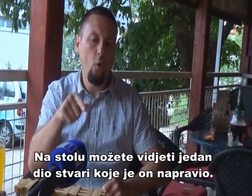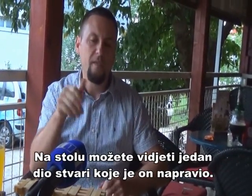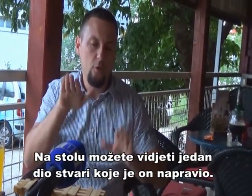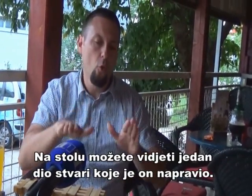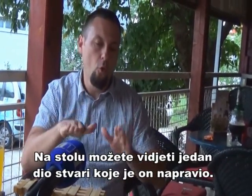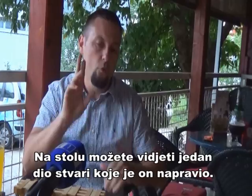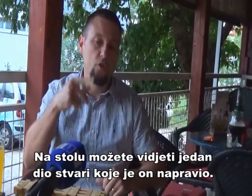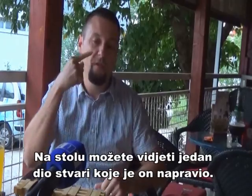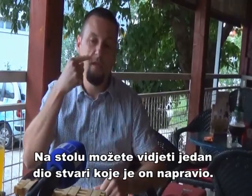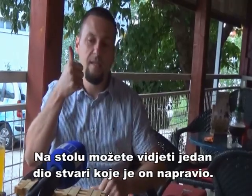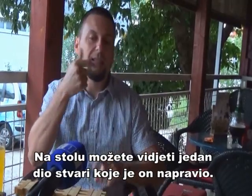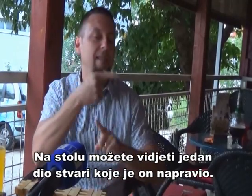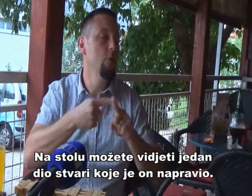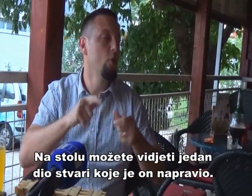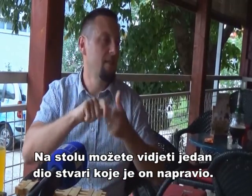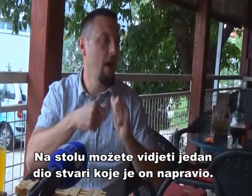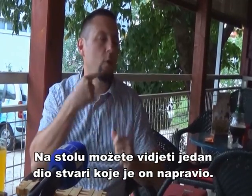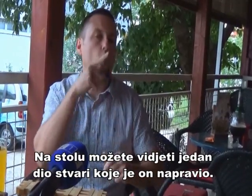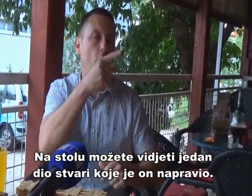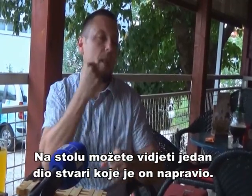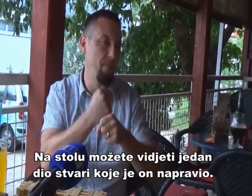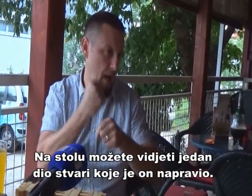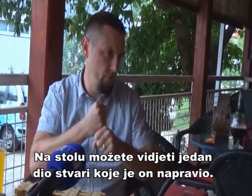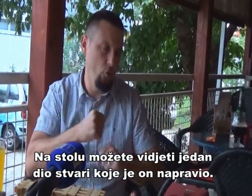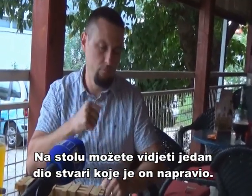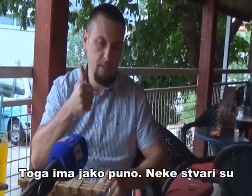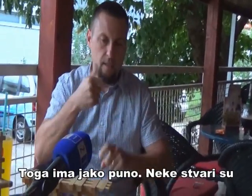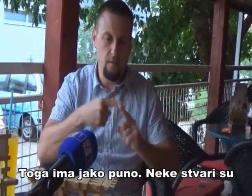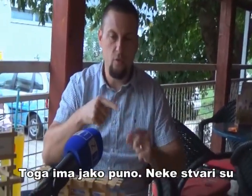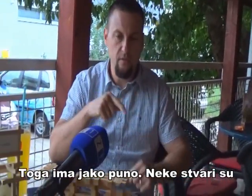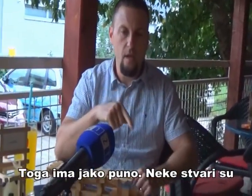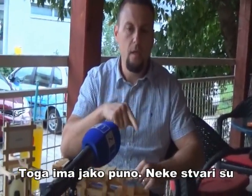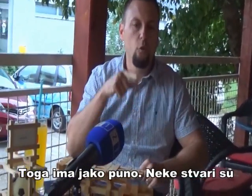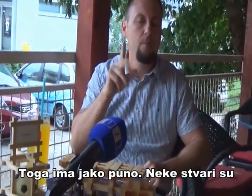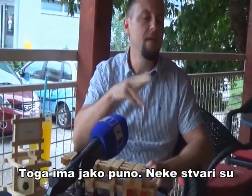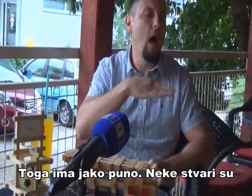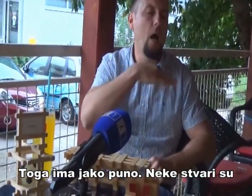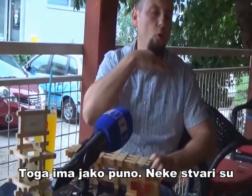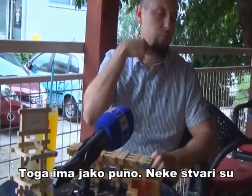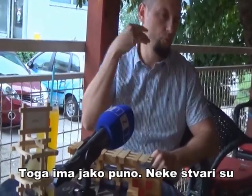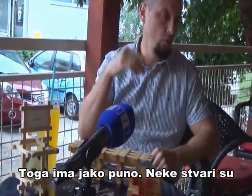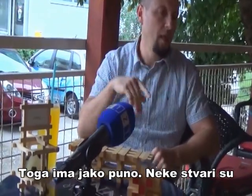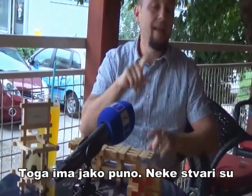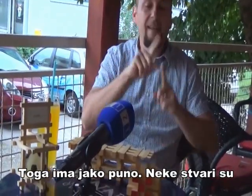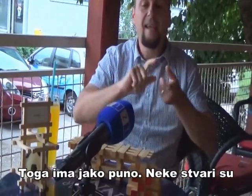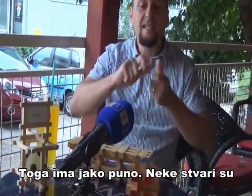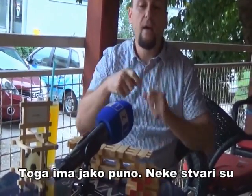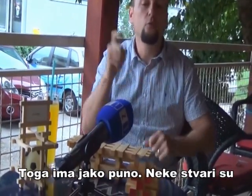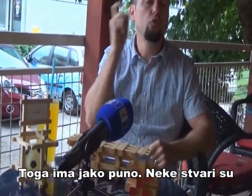na stolu možete vidjeti jedan dio stvari koje on napravio. Jedan dio stvari, tu ima jako puno. Neke stvari su čak